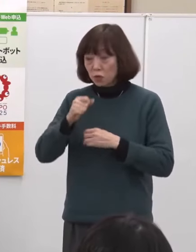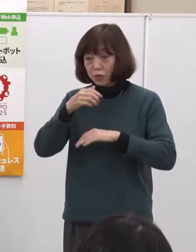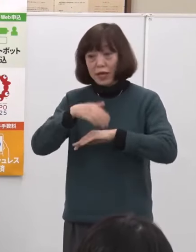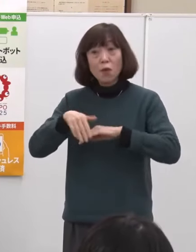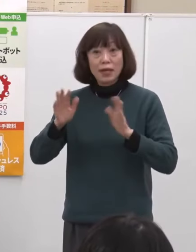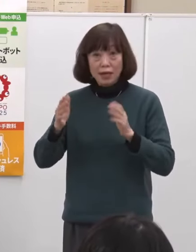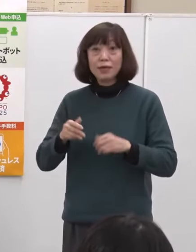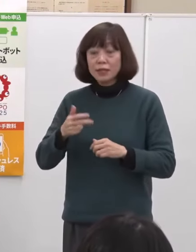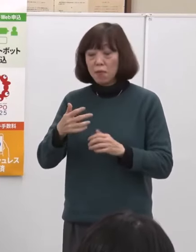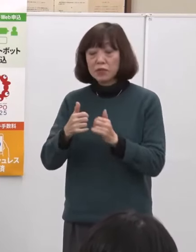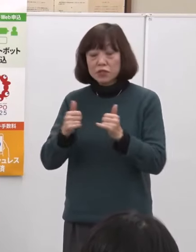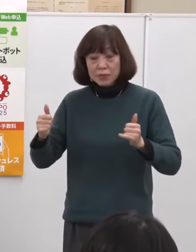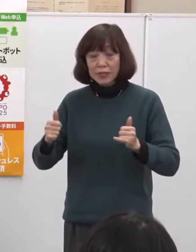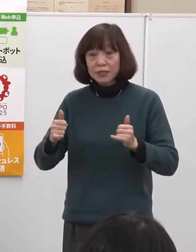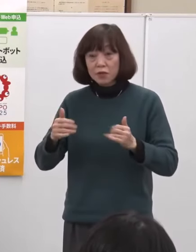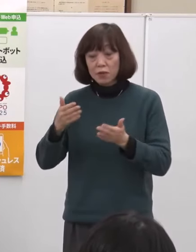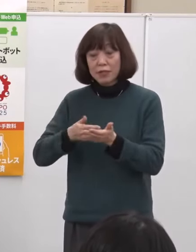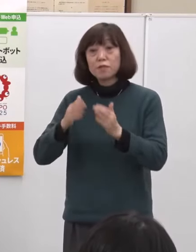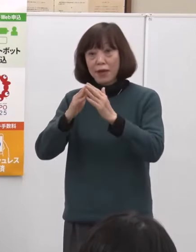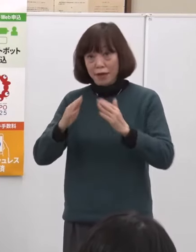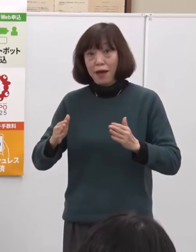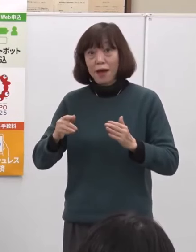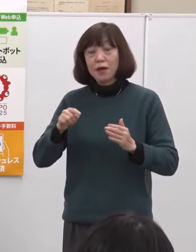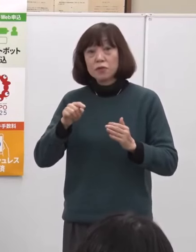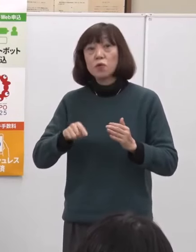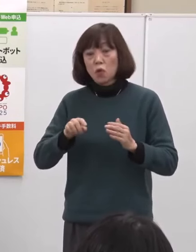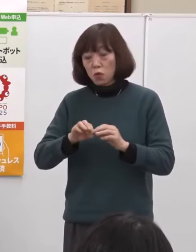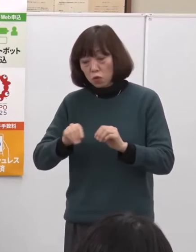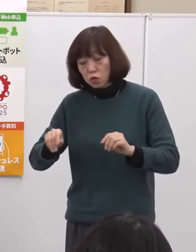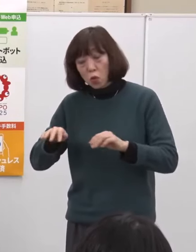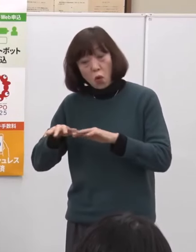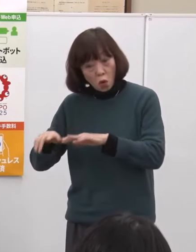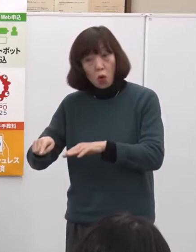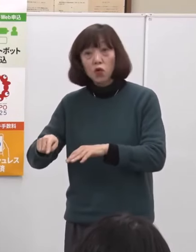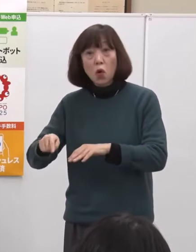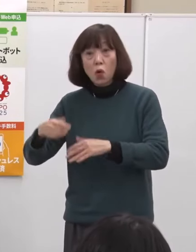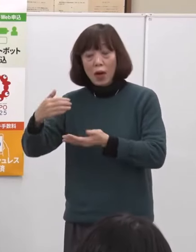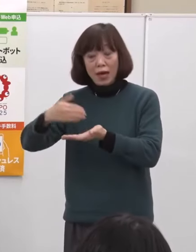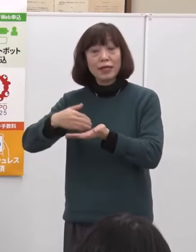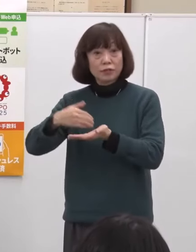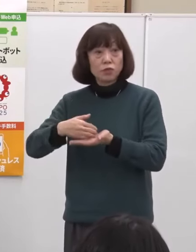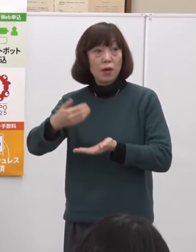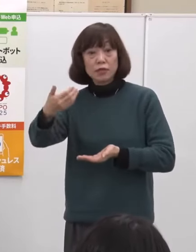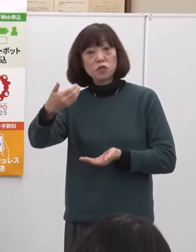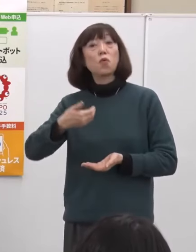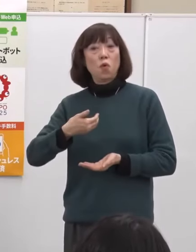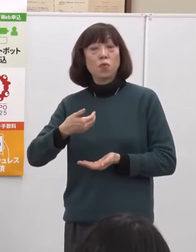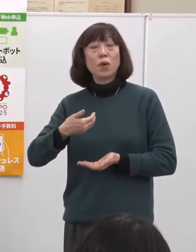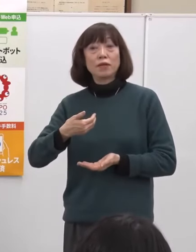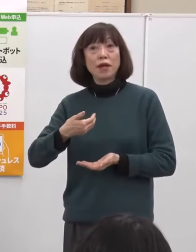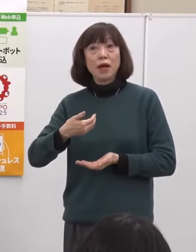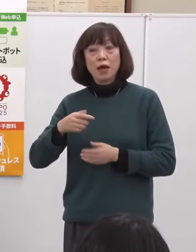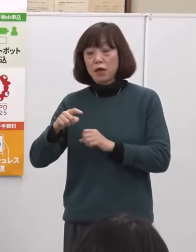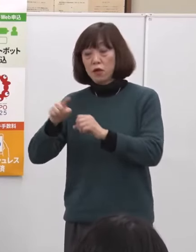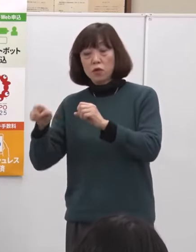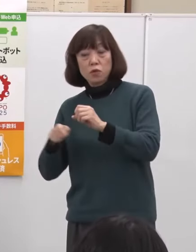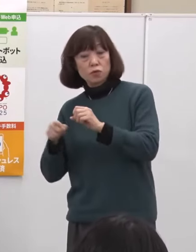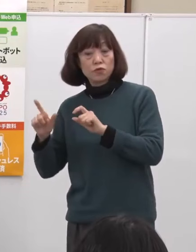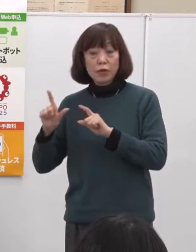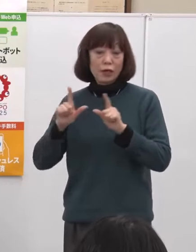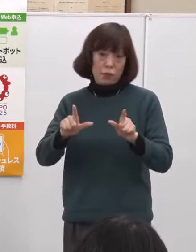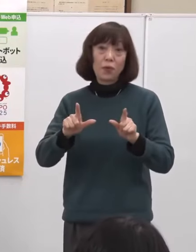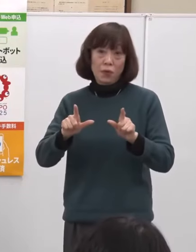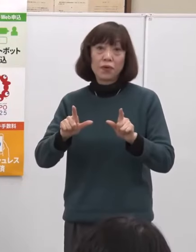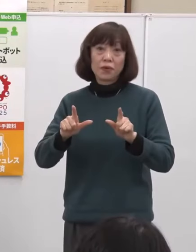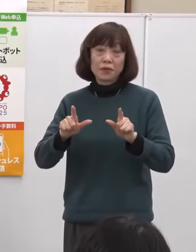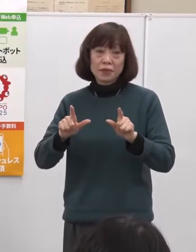してますので、先ほどご指摘 その液状化の話等はご質問がいただけたら局の方からご回答するようにし